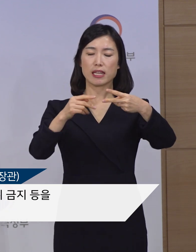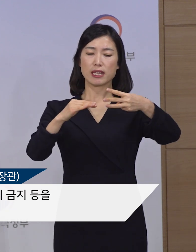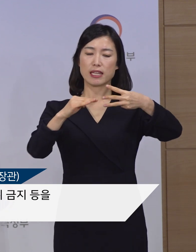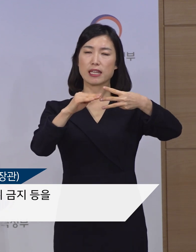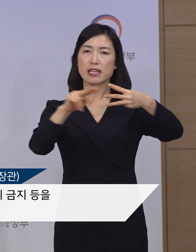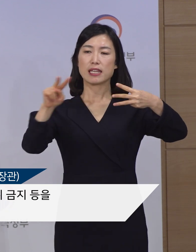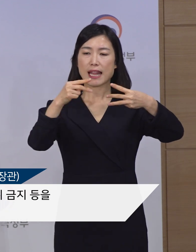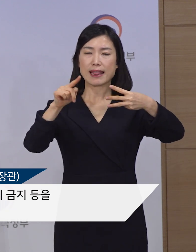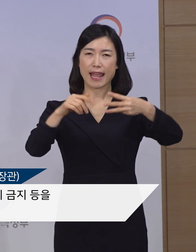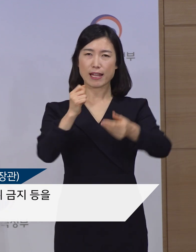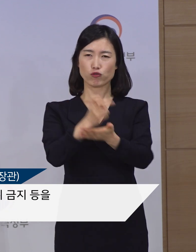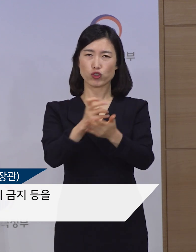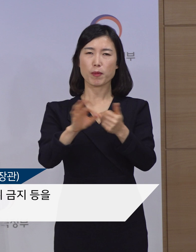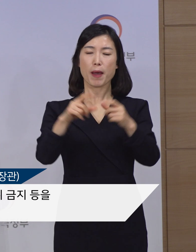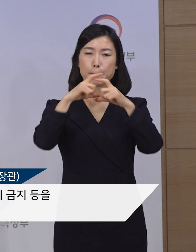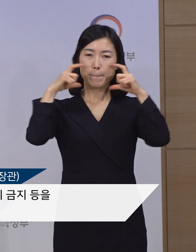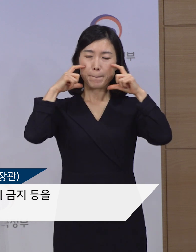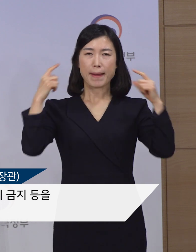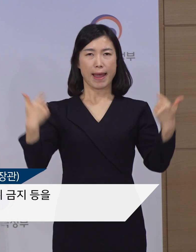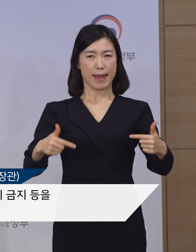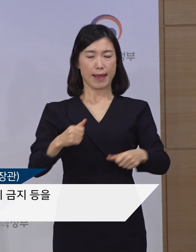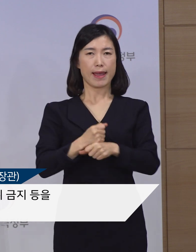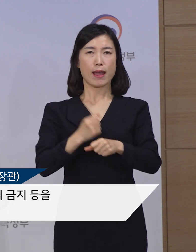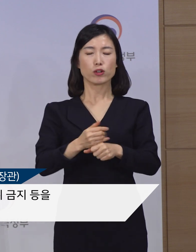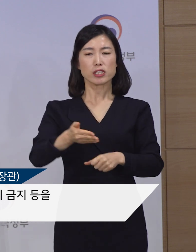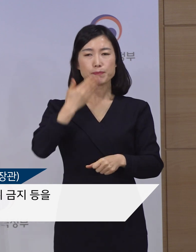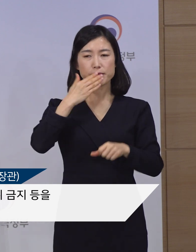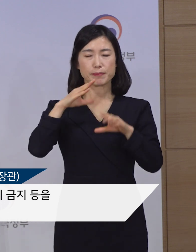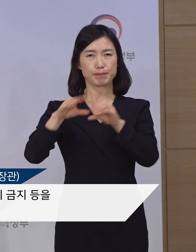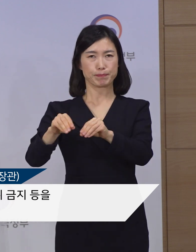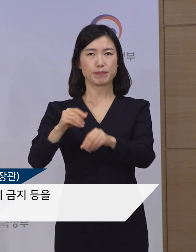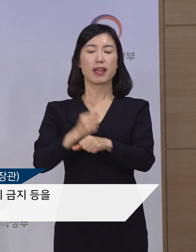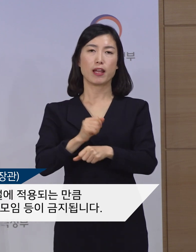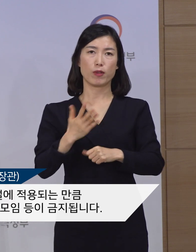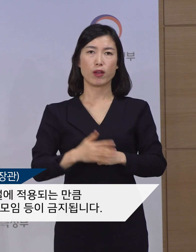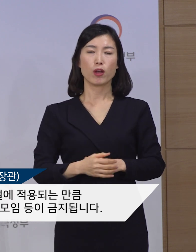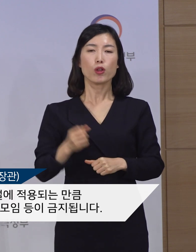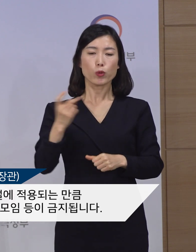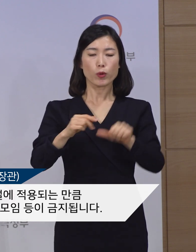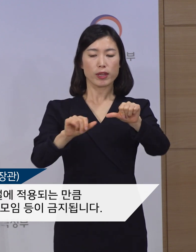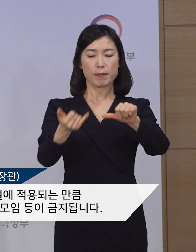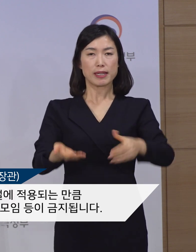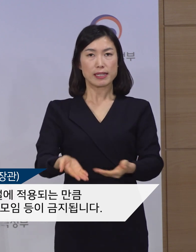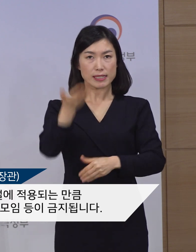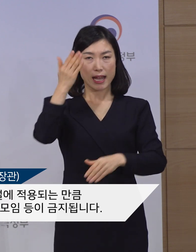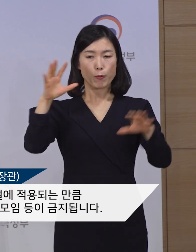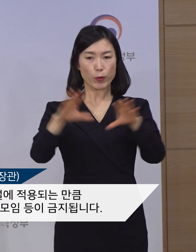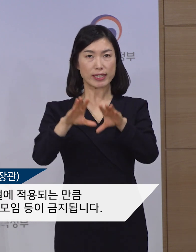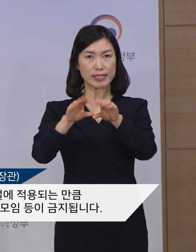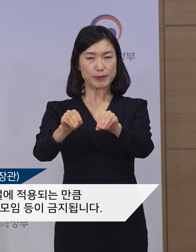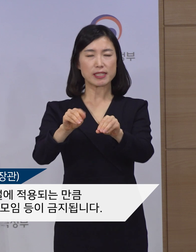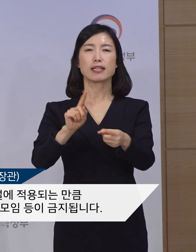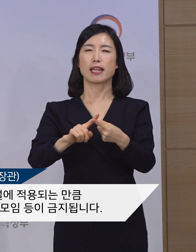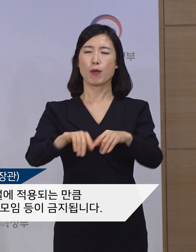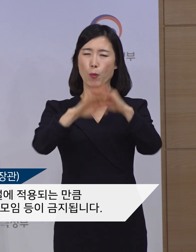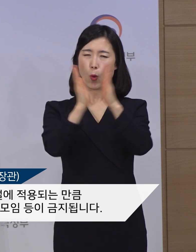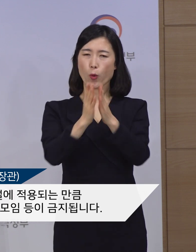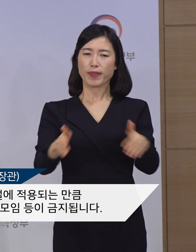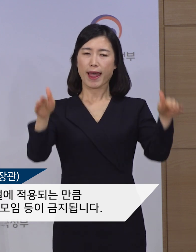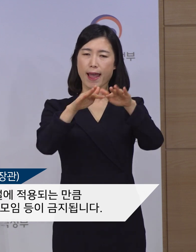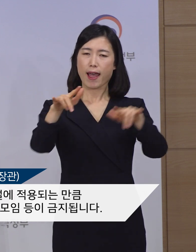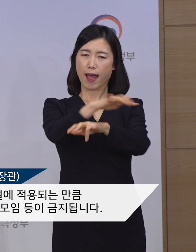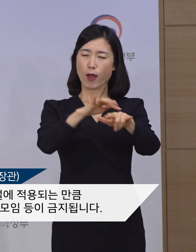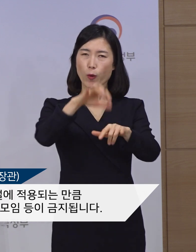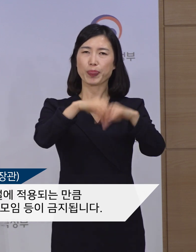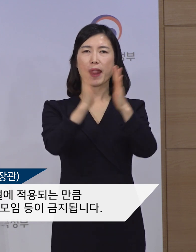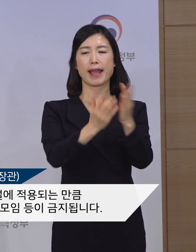상시 마스크 착용, 음식 섭취 금지 등을 준수하여야 합니다. 또한 5명 이상의 모임 금지는